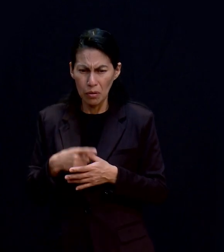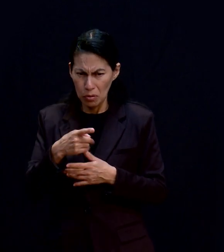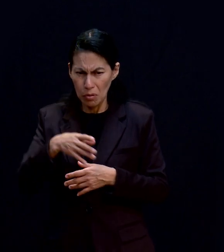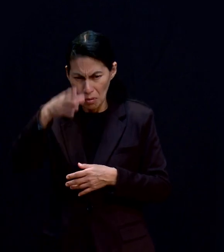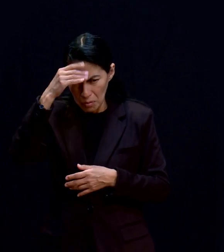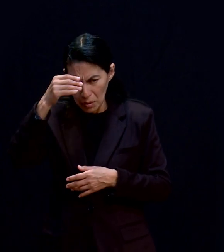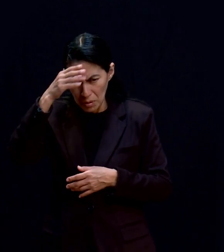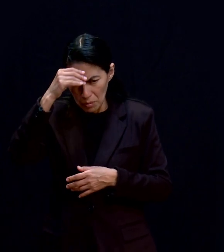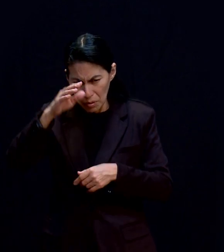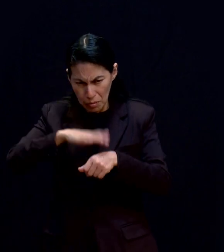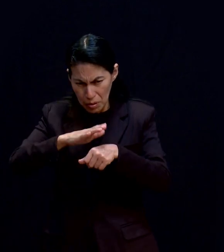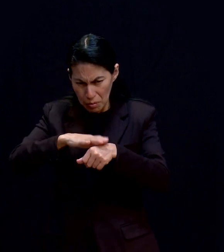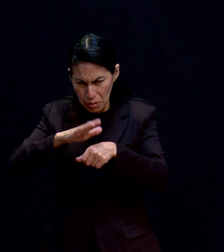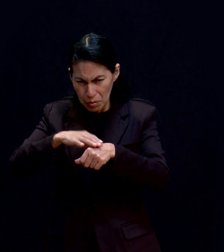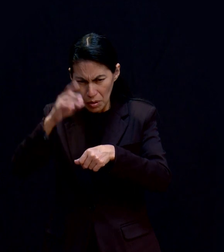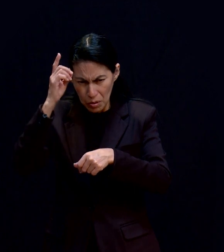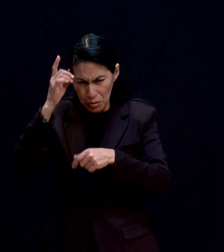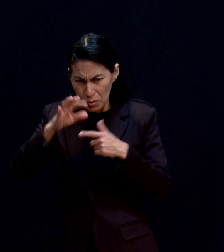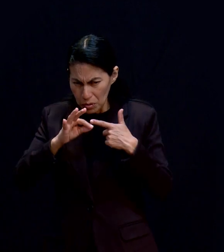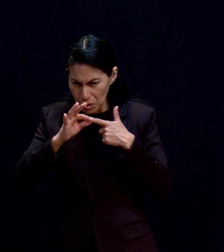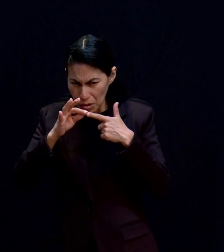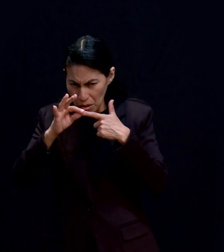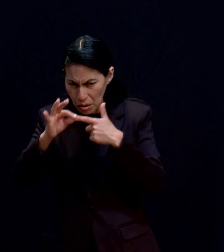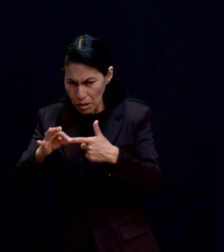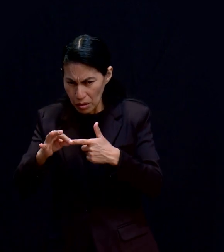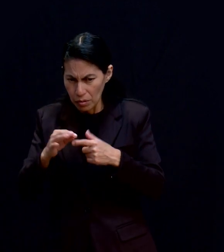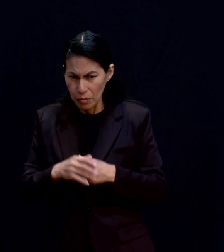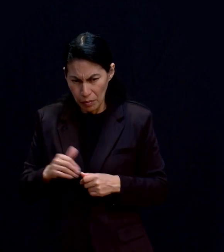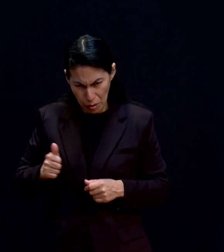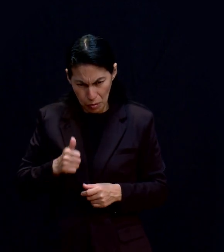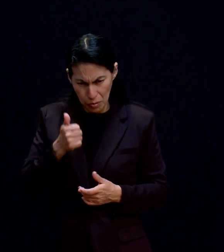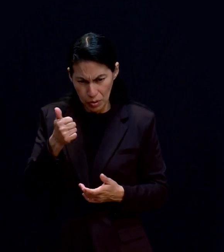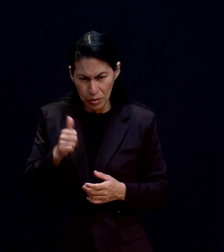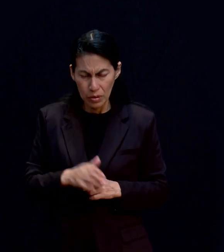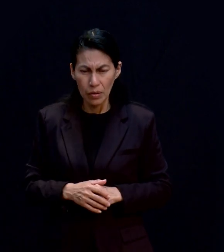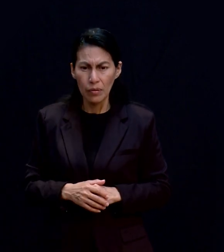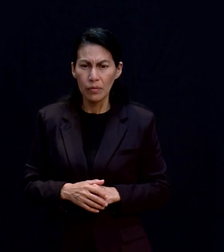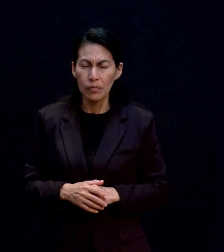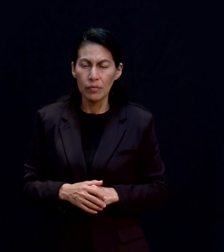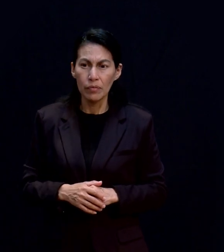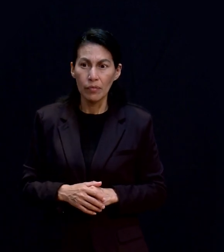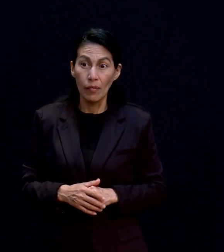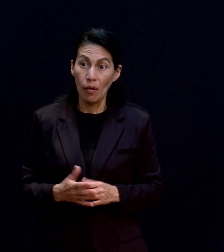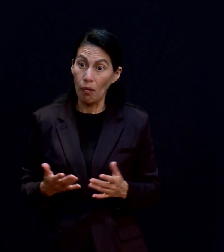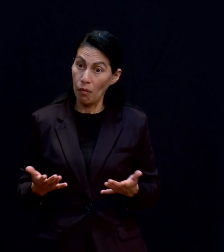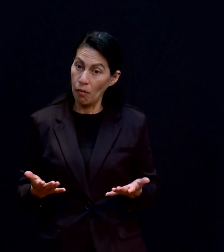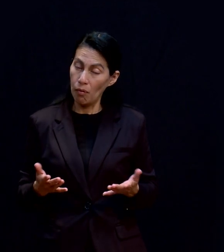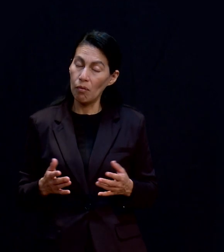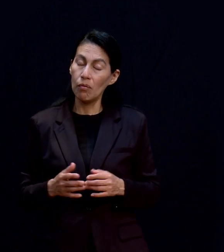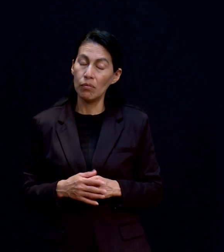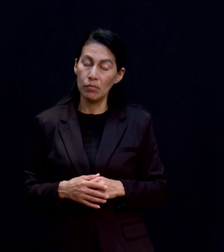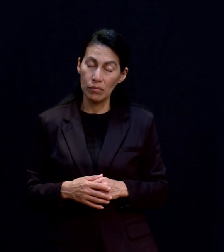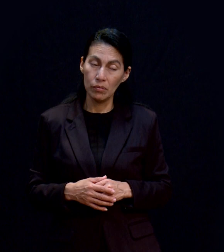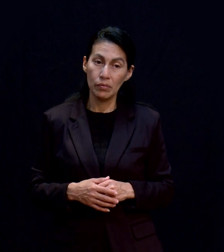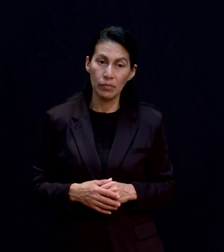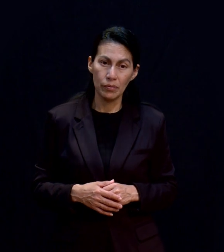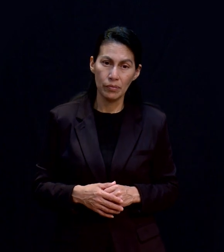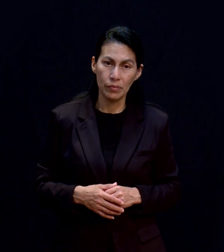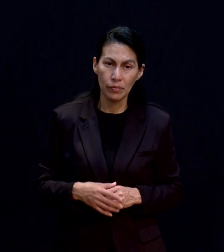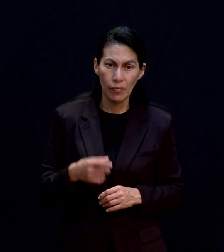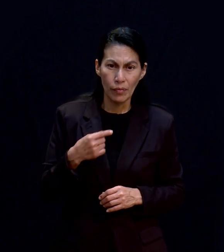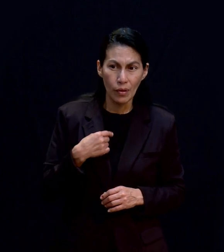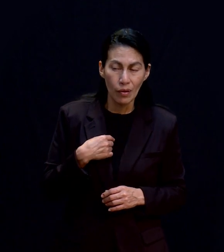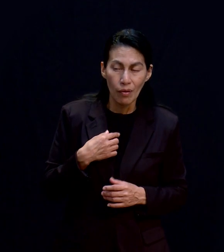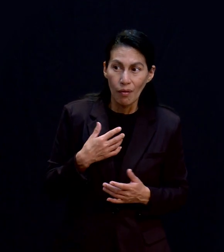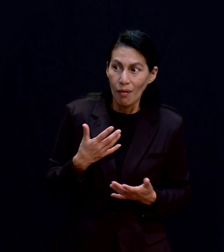adelante hermano esta oportunidad de dios está guiando quizá pues aprovecha y para no hacerles